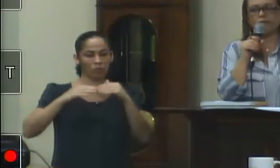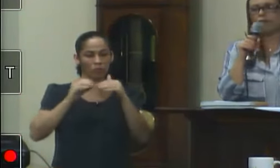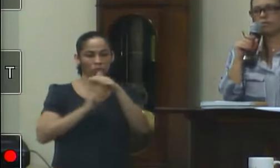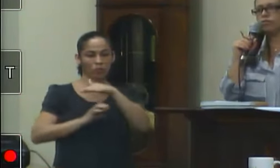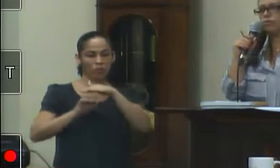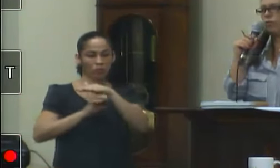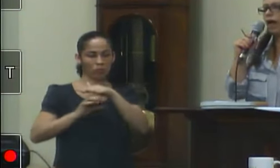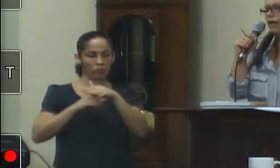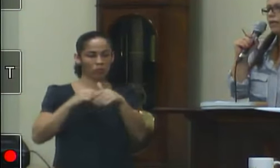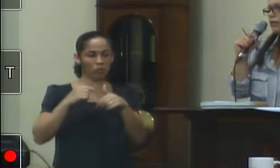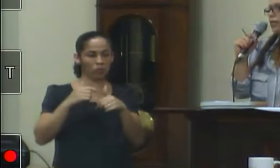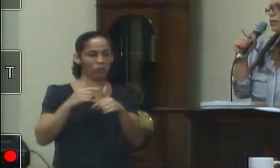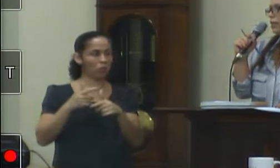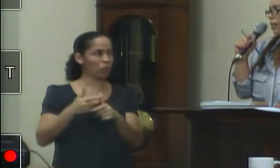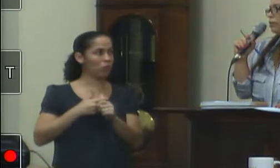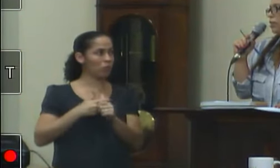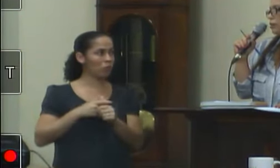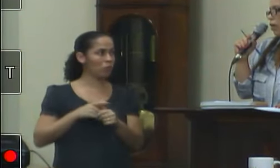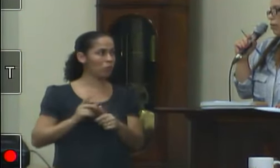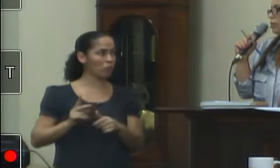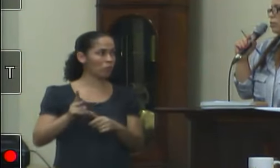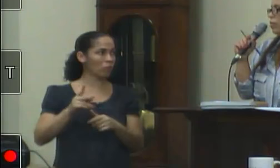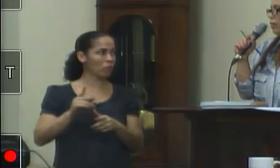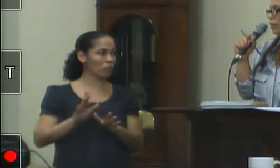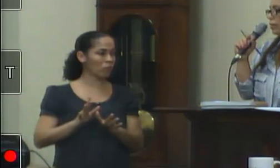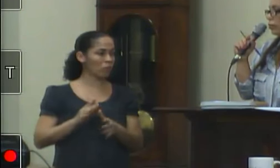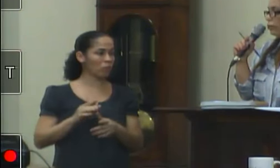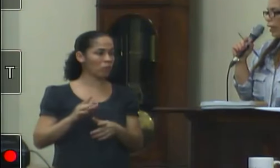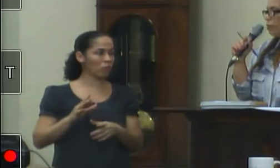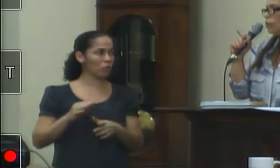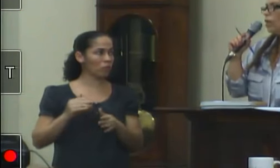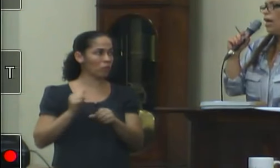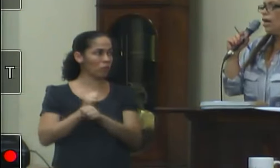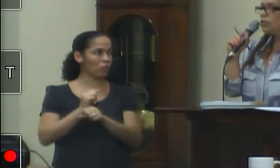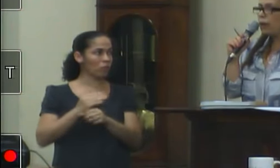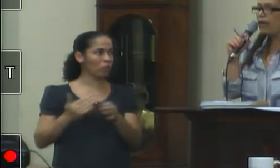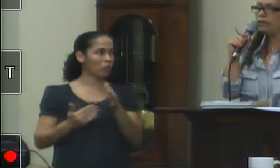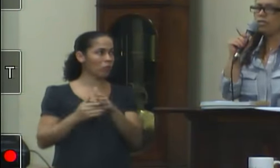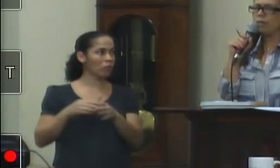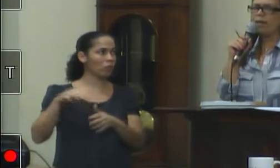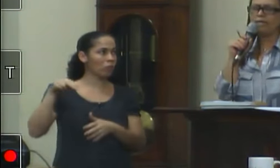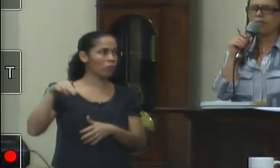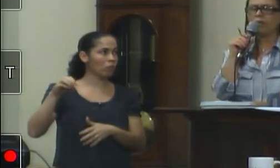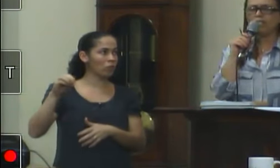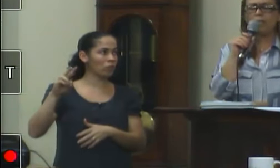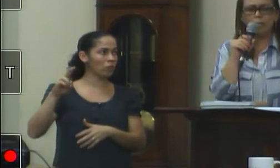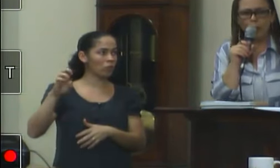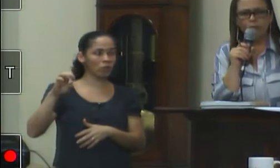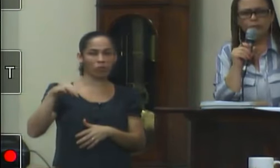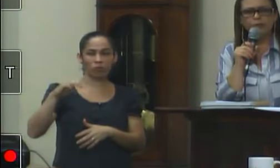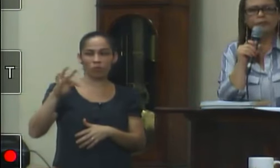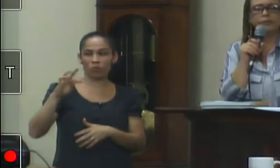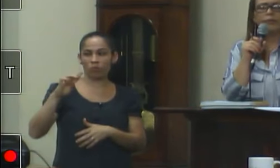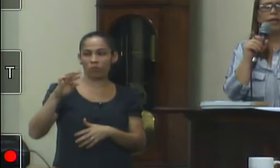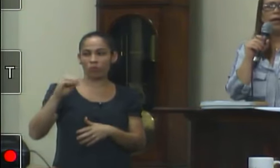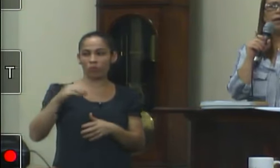nós vamos continuar dando andamento nas obras. Eu espero que até novembro, o Spala 2 está praticamente